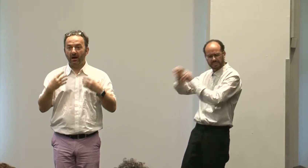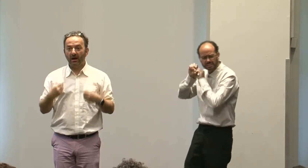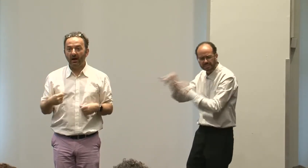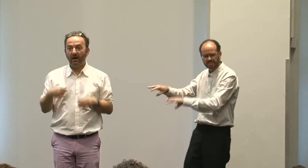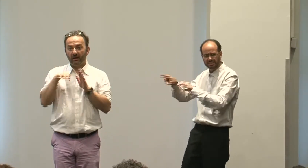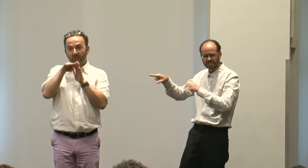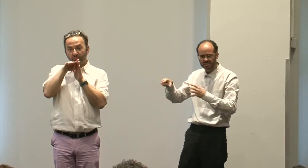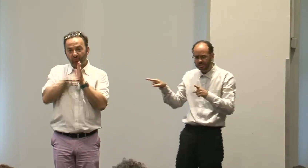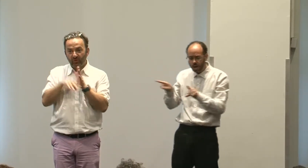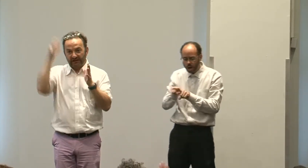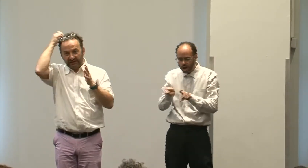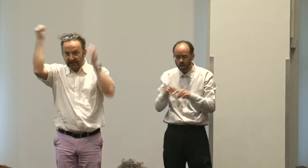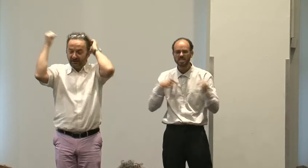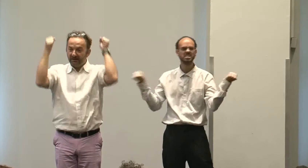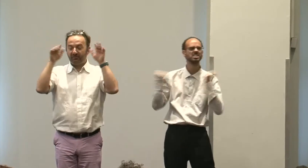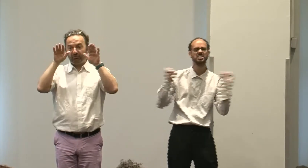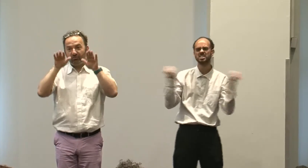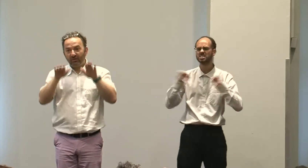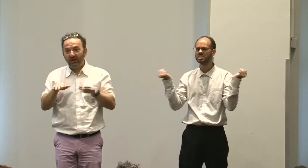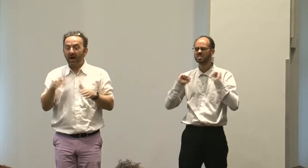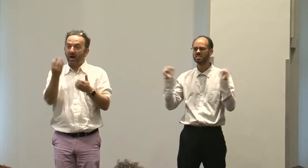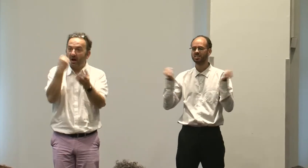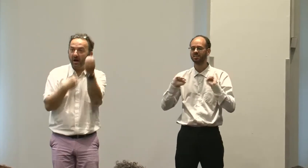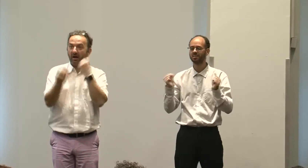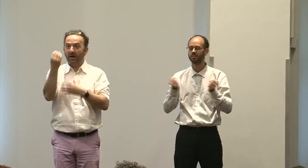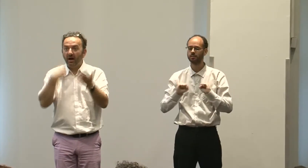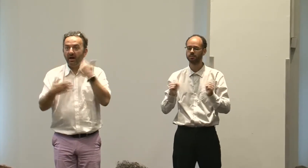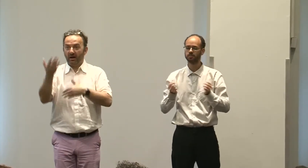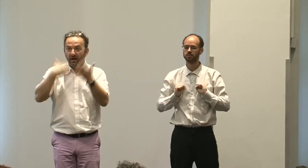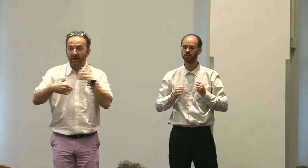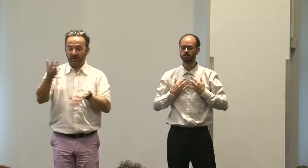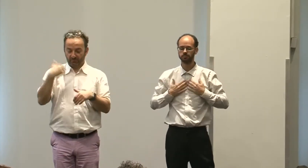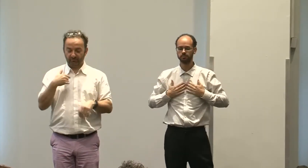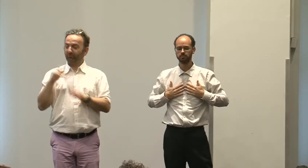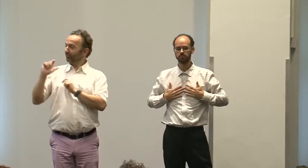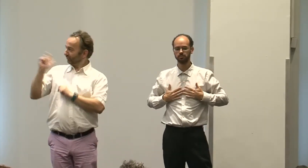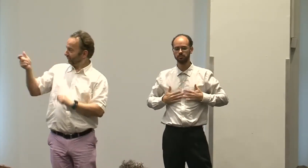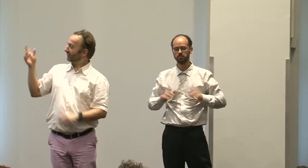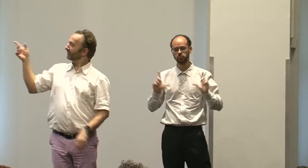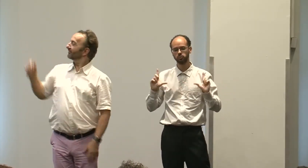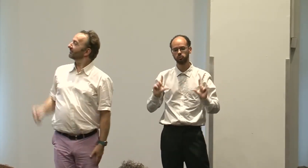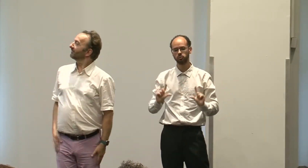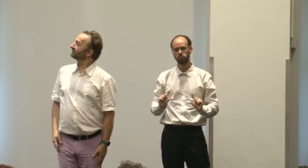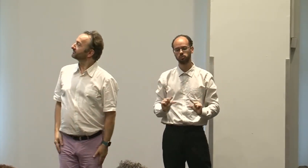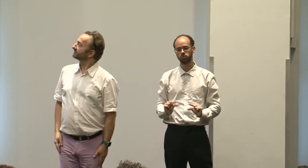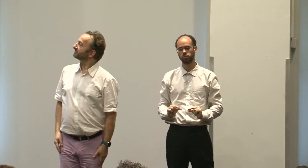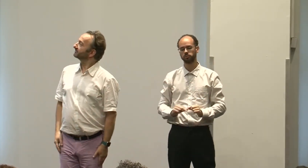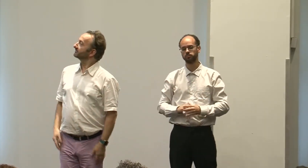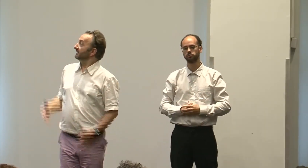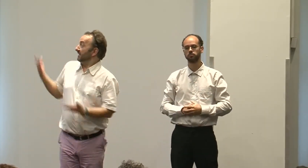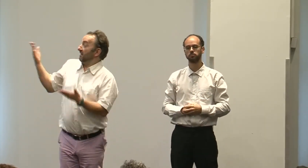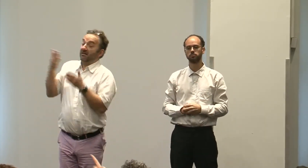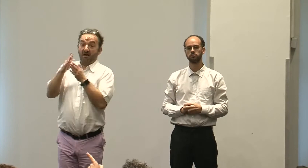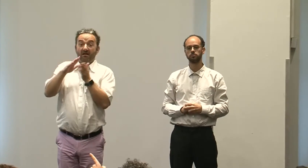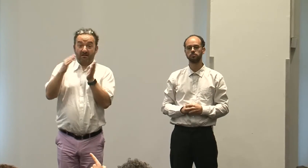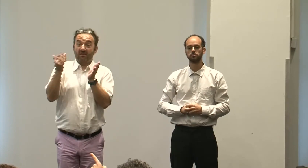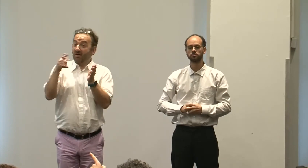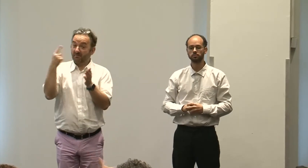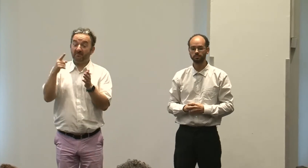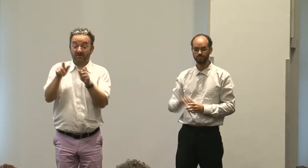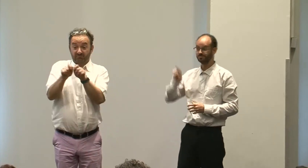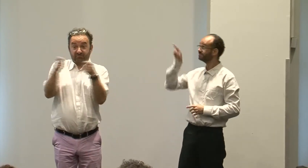A minha mãe me ensinou mesmo, e a minha irritação diminuiu.